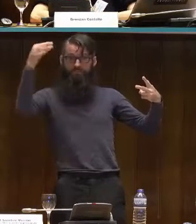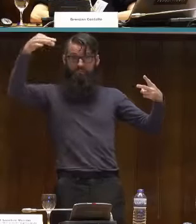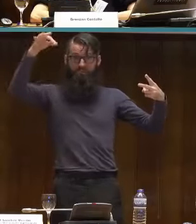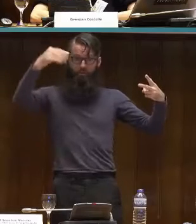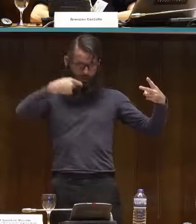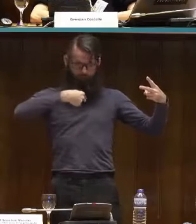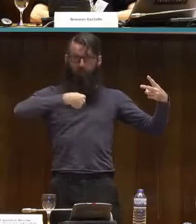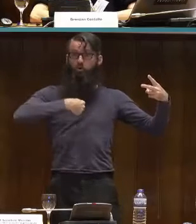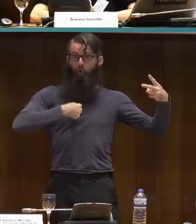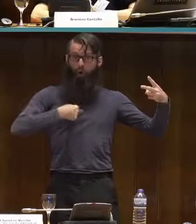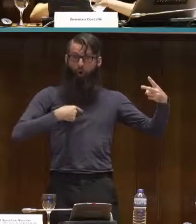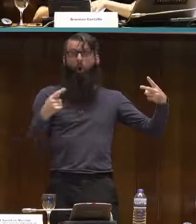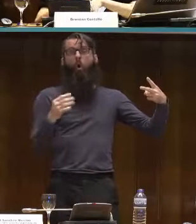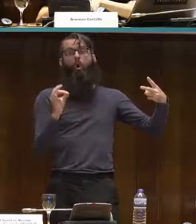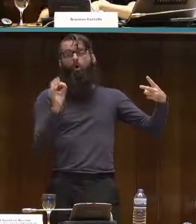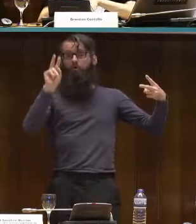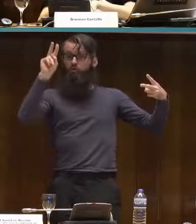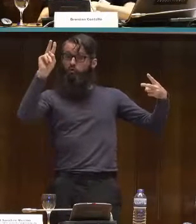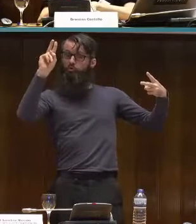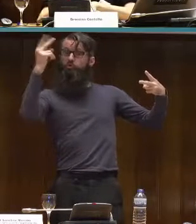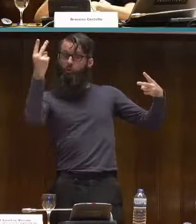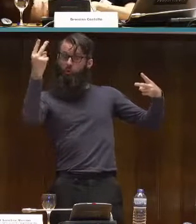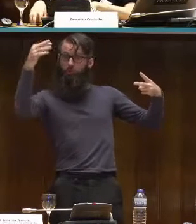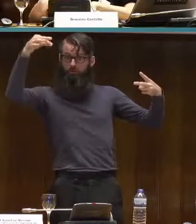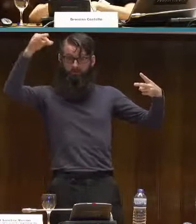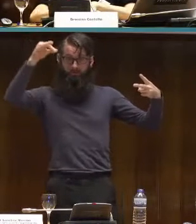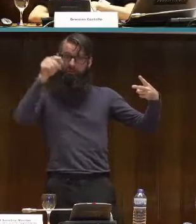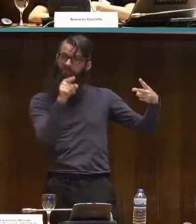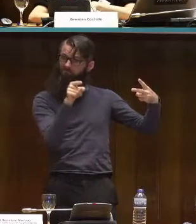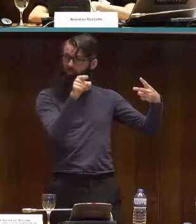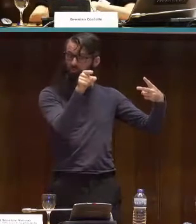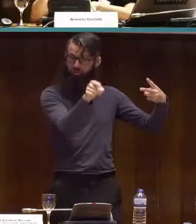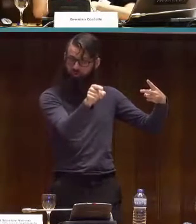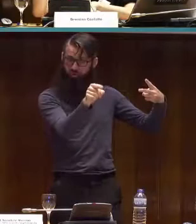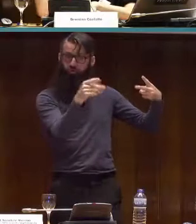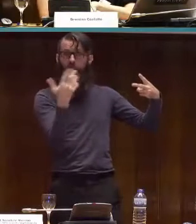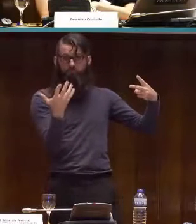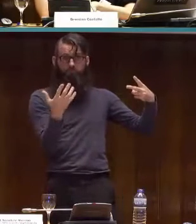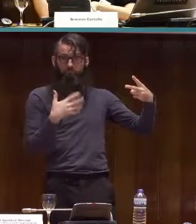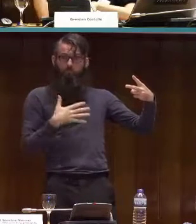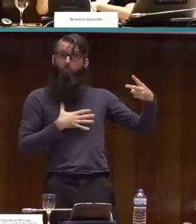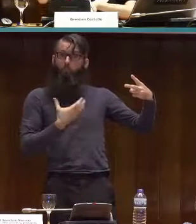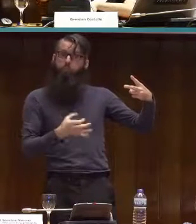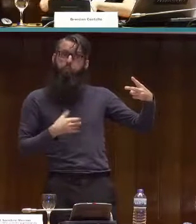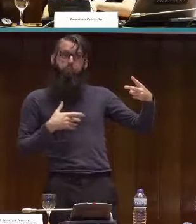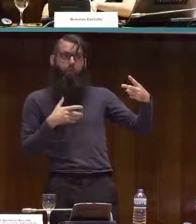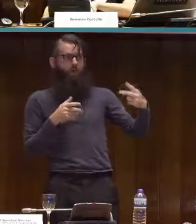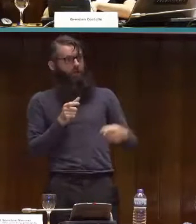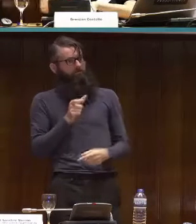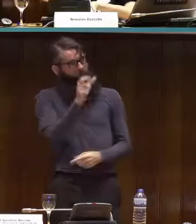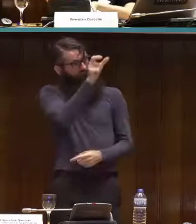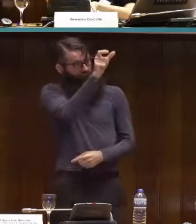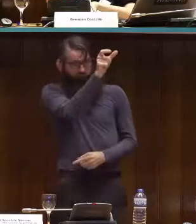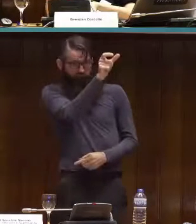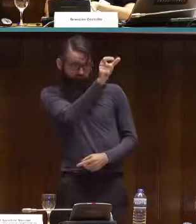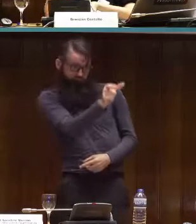tú, ¿sí? Y esto en algunos contextos particulares nos dan una lectura impersonal, no referido a yo como